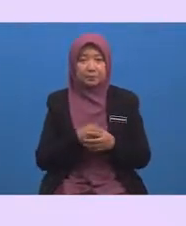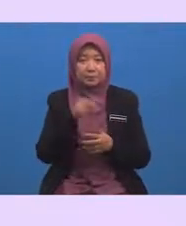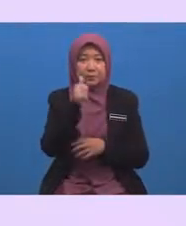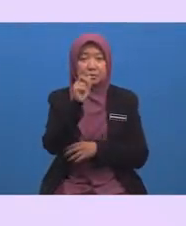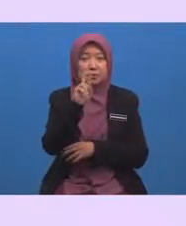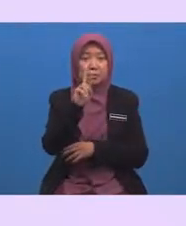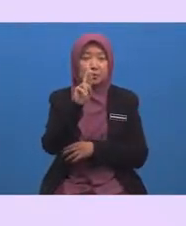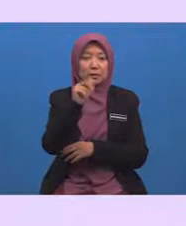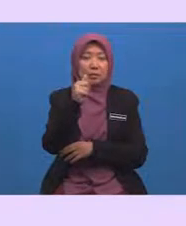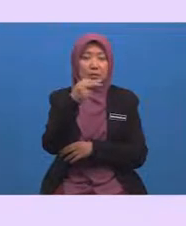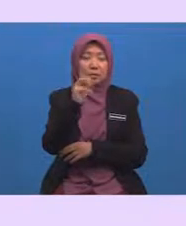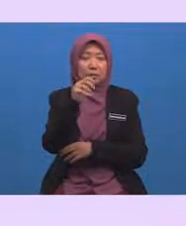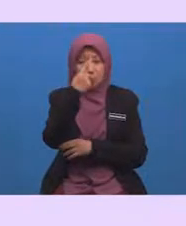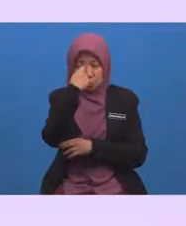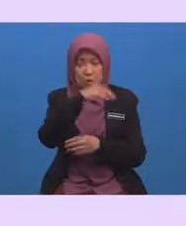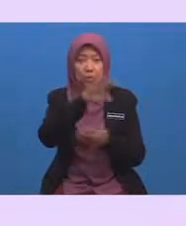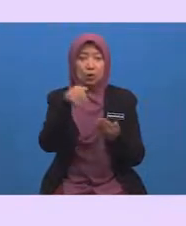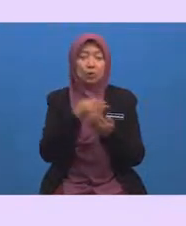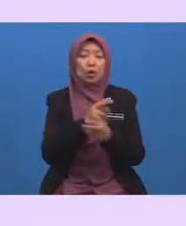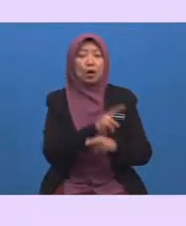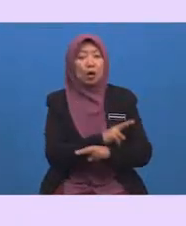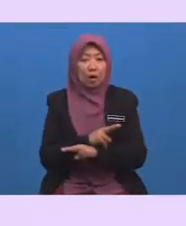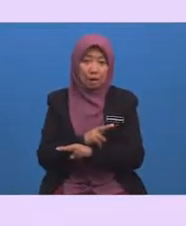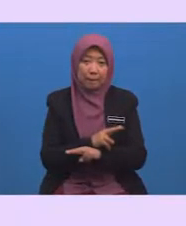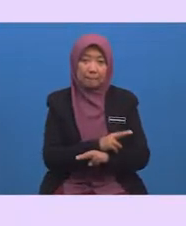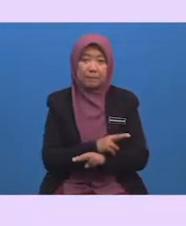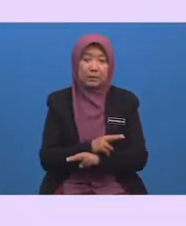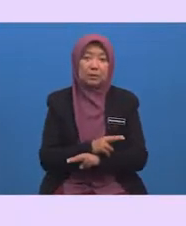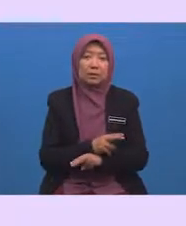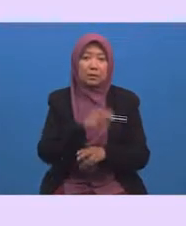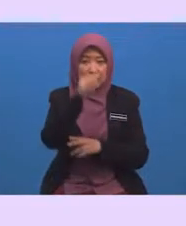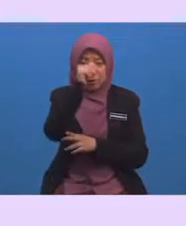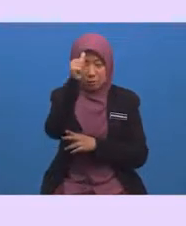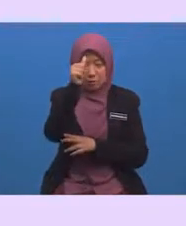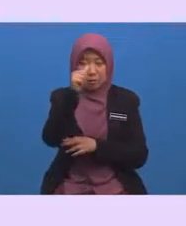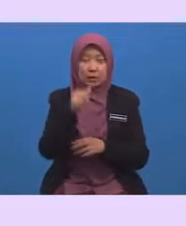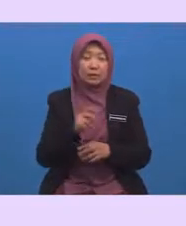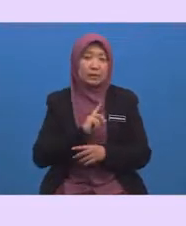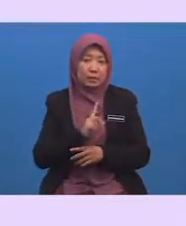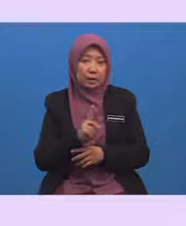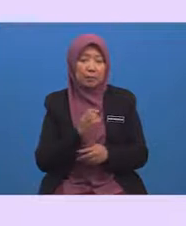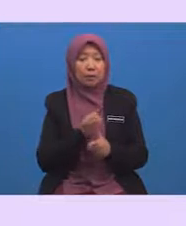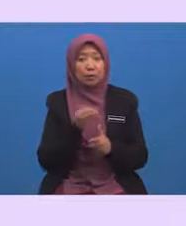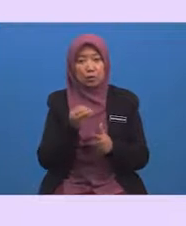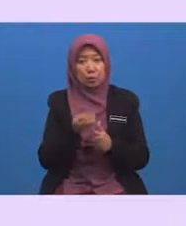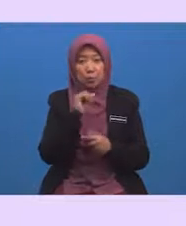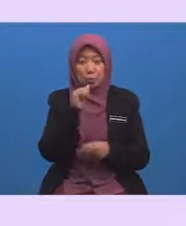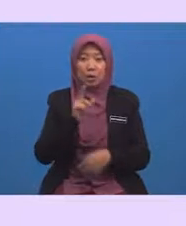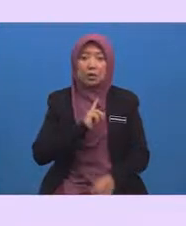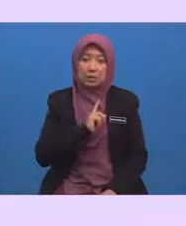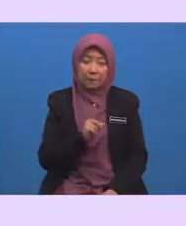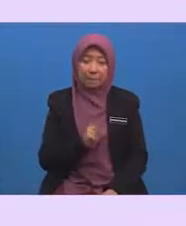Ar-Rahman untuk semua hamba Allah, sama ada Islam atau bukan Islam.